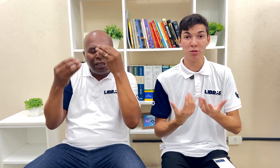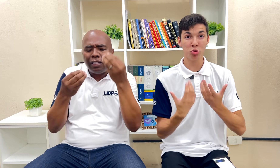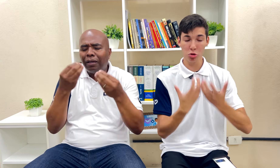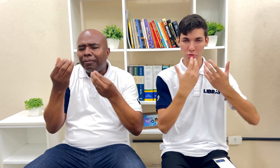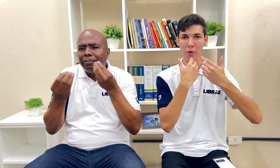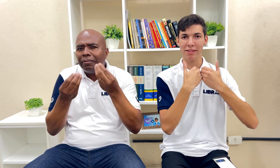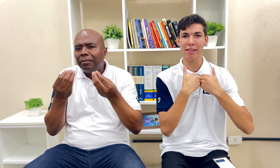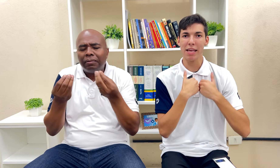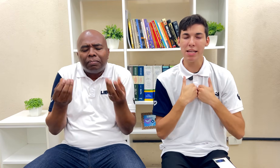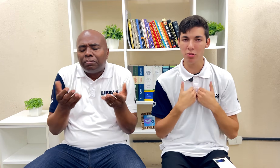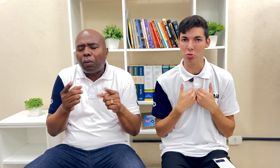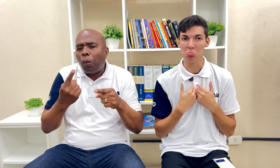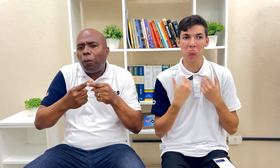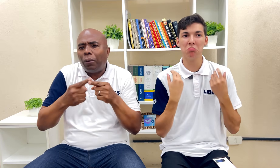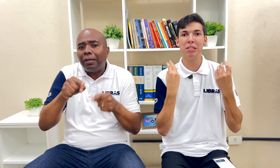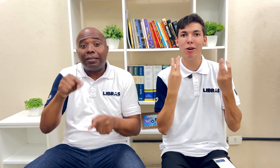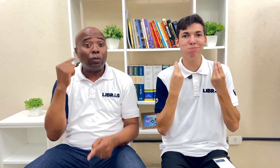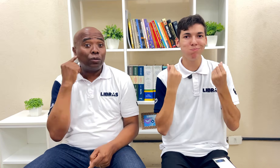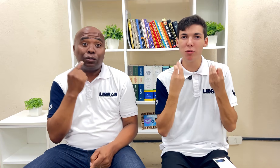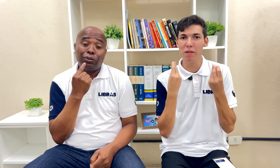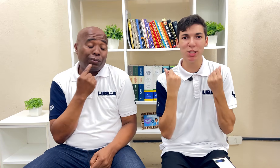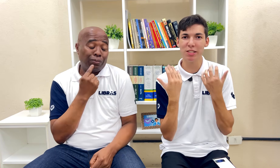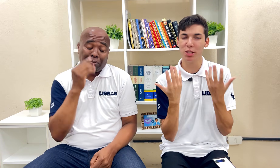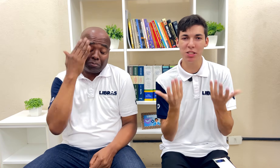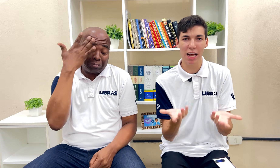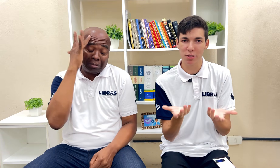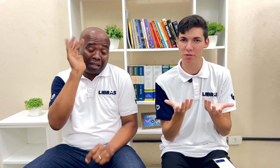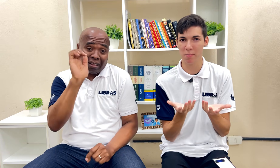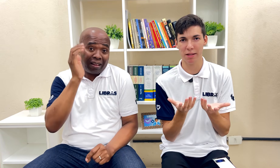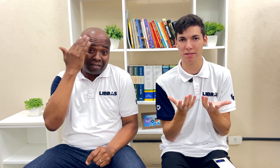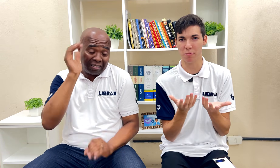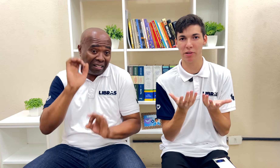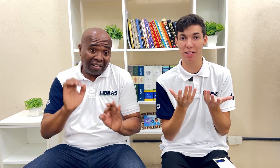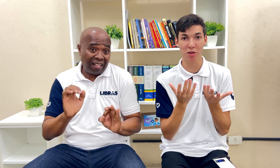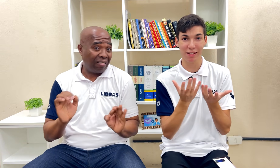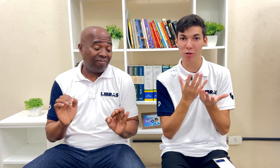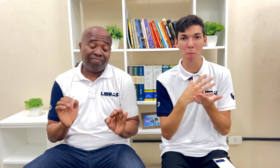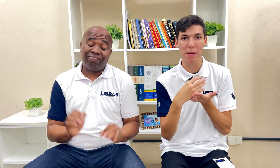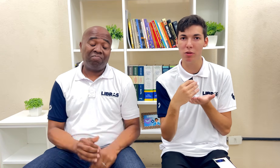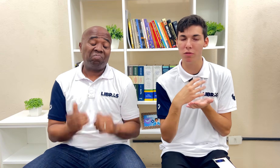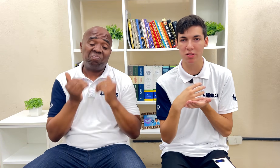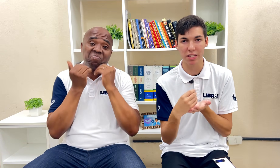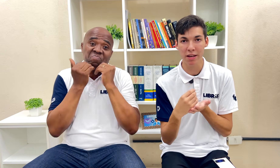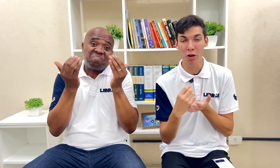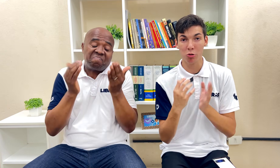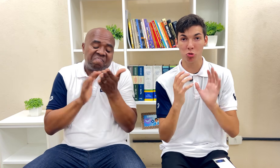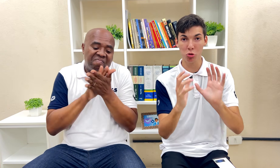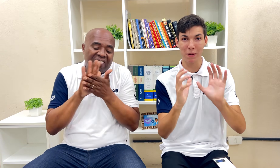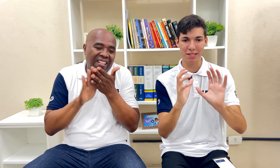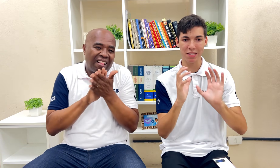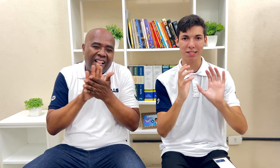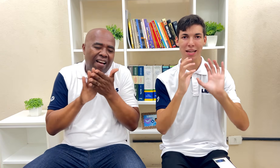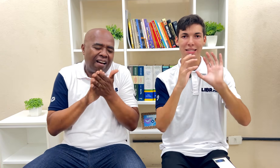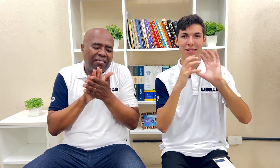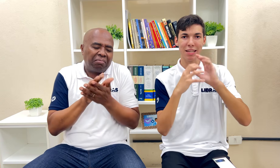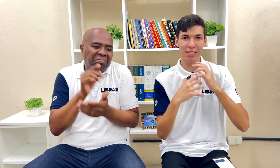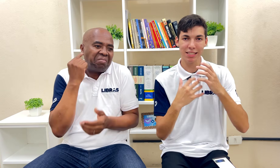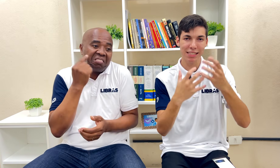o surdo não entender isso, então não vai adiantar de nada a sua interpretação, porque ele só vai estar copiando você. O surdo precisa sentir,